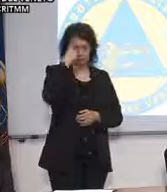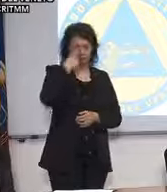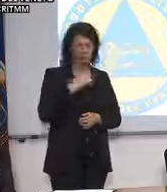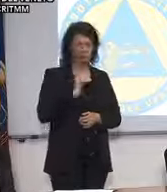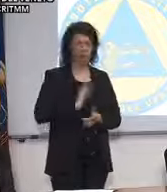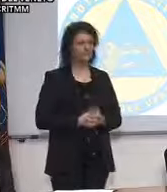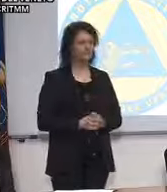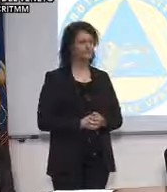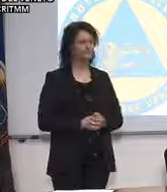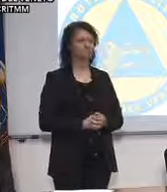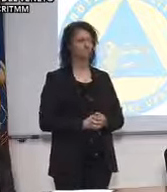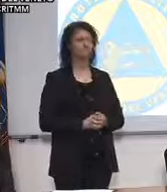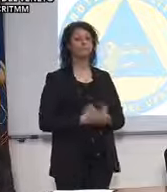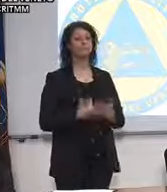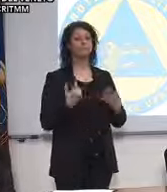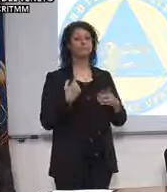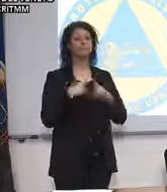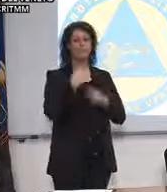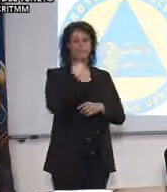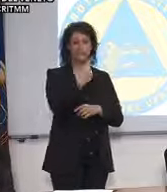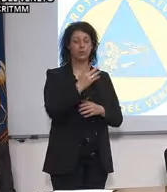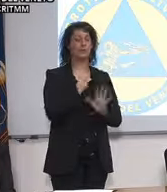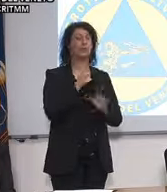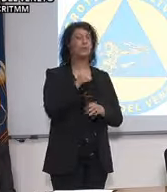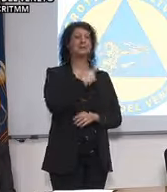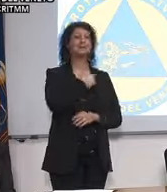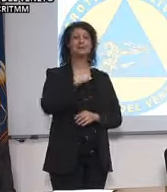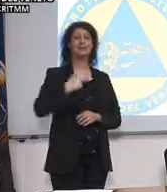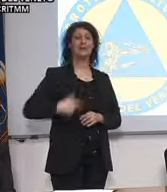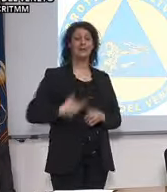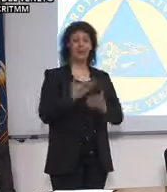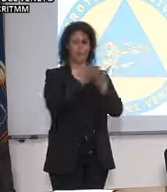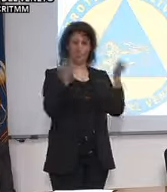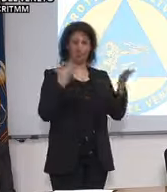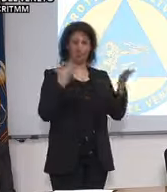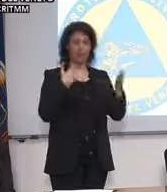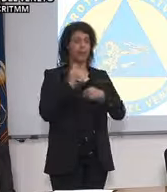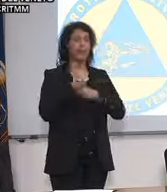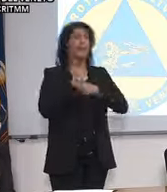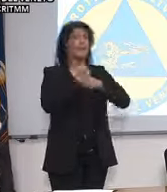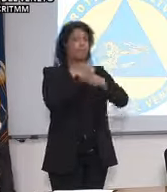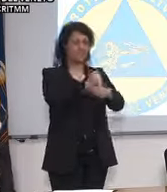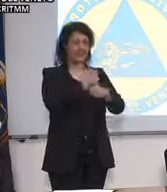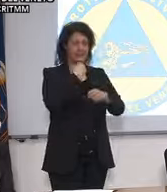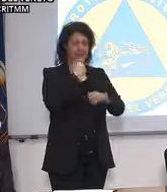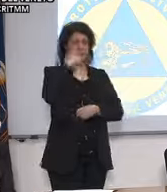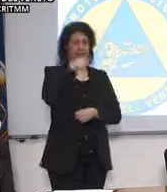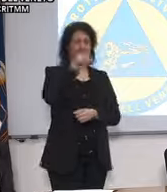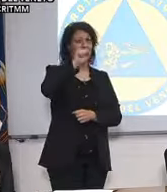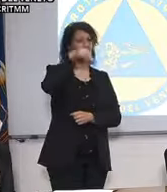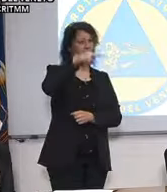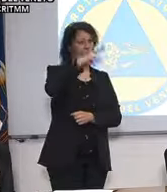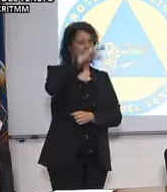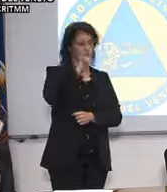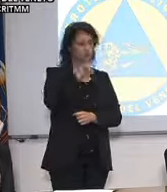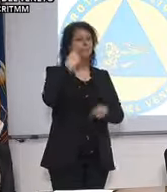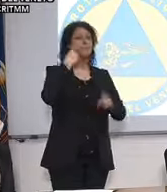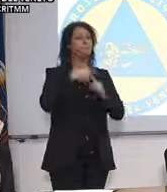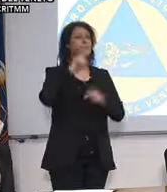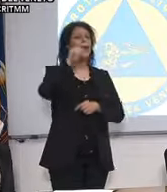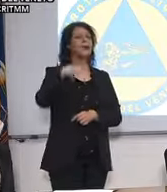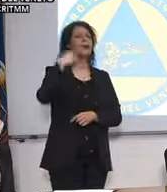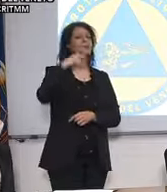Peraltro devo anche dire che i sindaci sono ben rappresentati perché hanno, oltre al loro presidente nazionale dell'ANCI, c'è anche il presidente